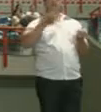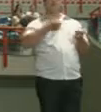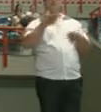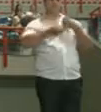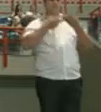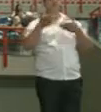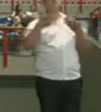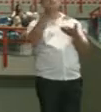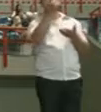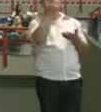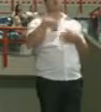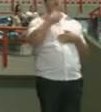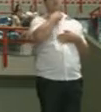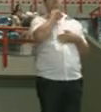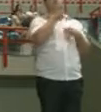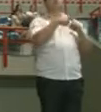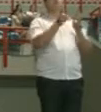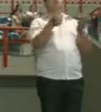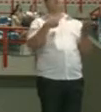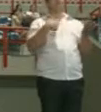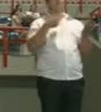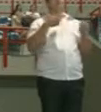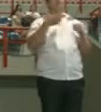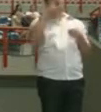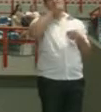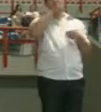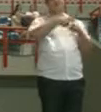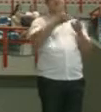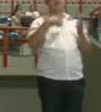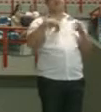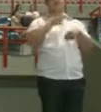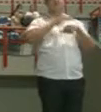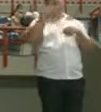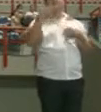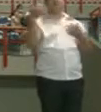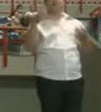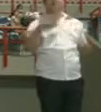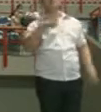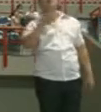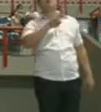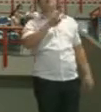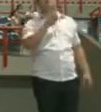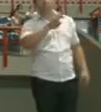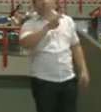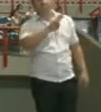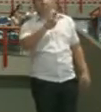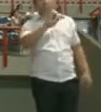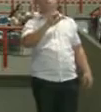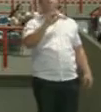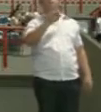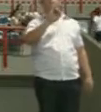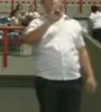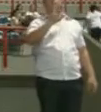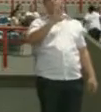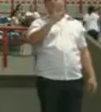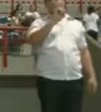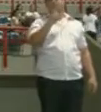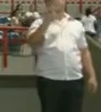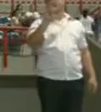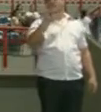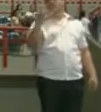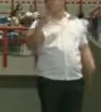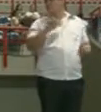perdoe a minha voz, mas eu ia cantar, né? Mas é melhor não. A música é de Isidoro, ela é cantada por Gilberto Gil. É mais